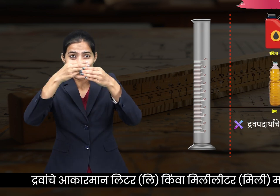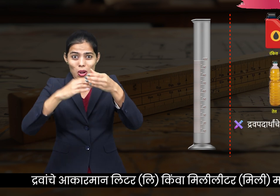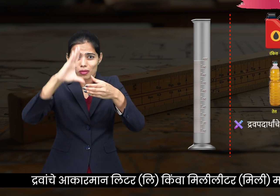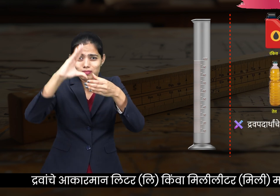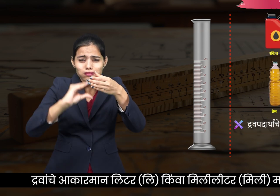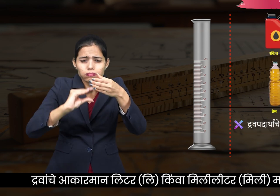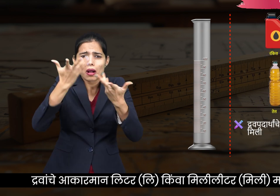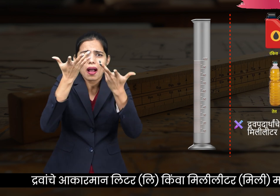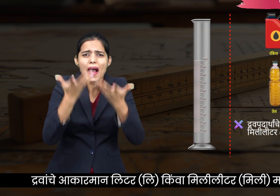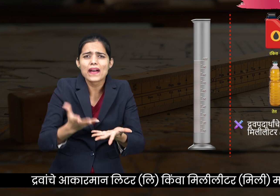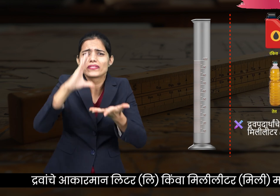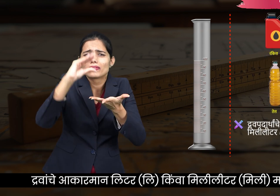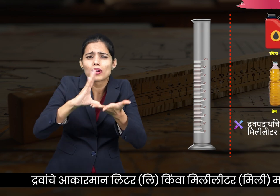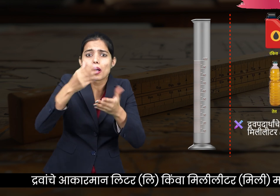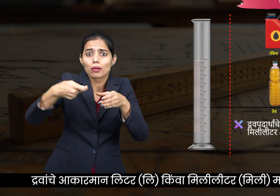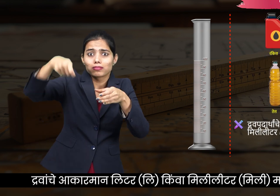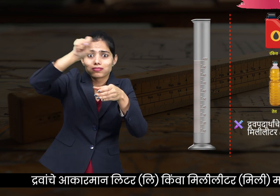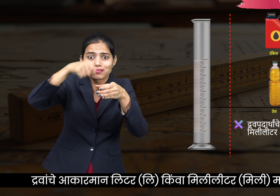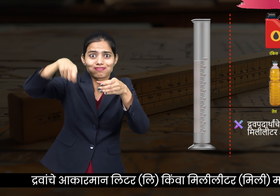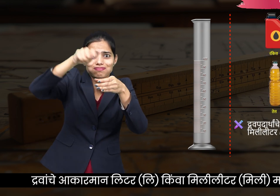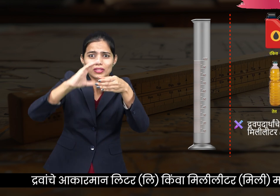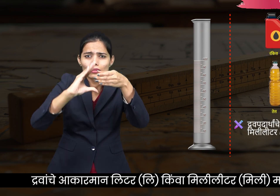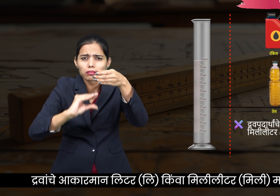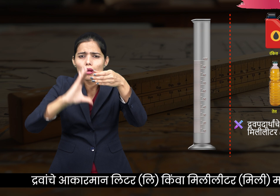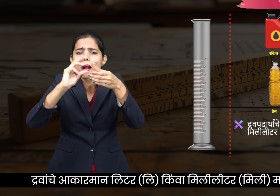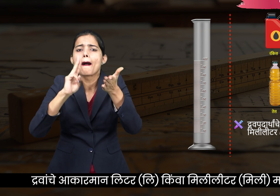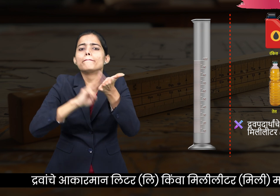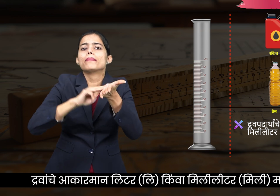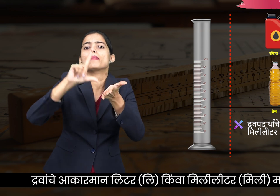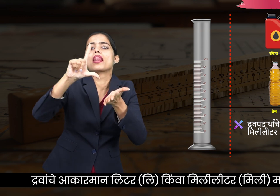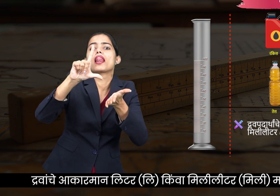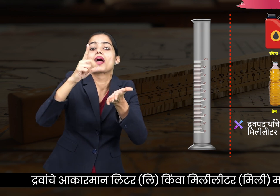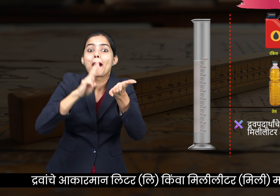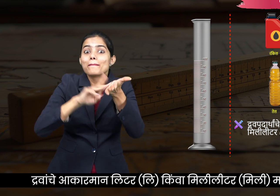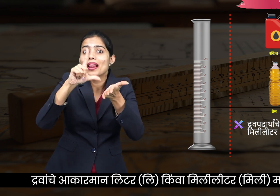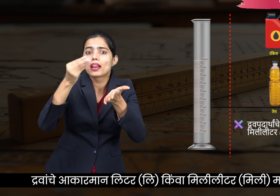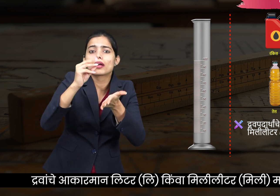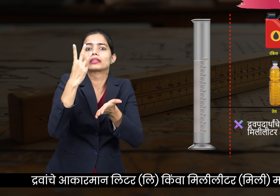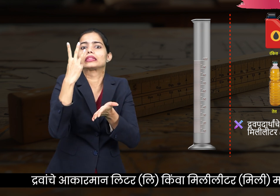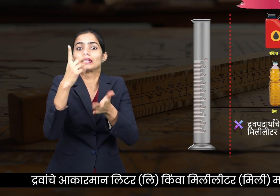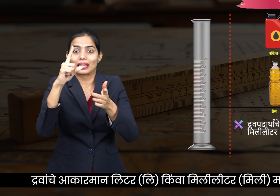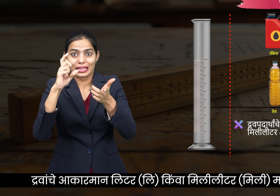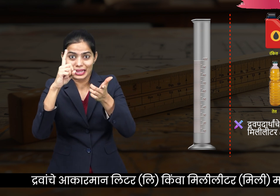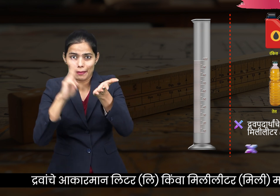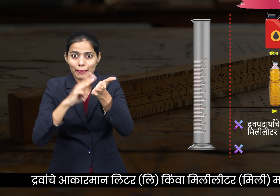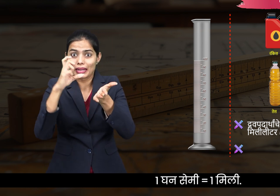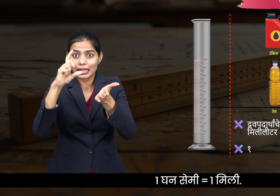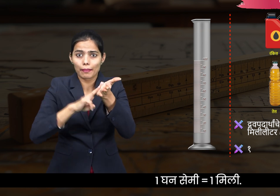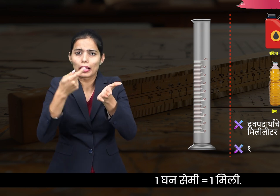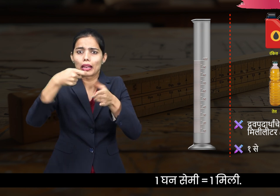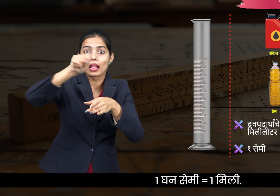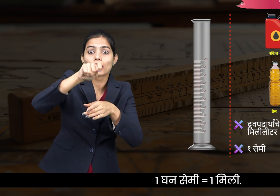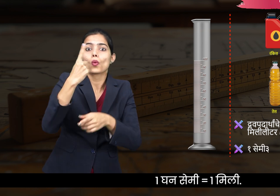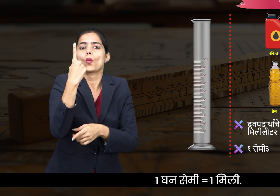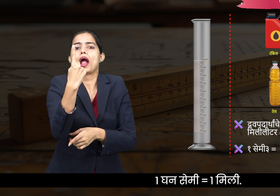द्रवांचे आकारमान लिटर कंसात ली किंवा मिलीलिटर कंसात मिली मध्ये व्यक्त केले जाते. 1